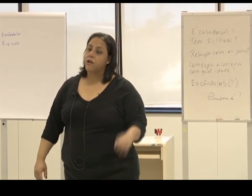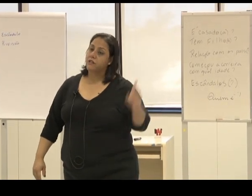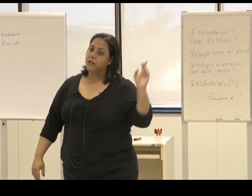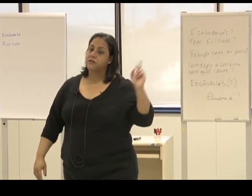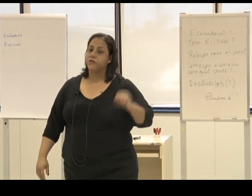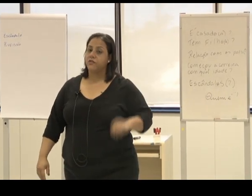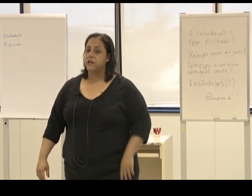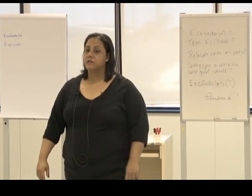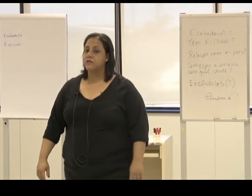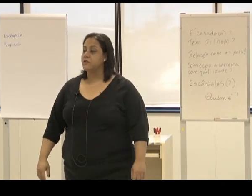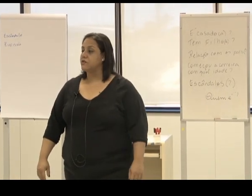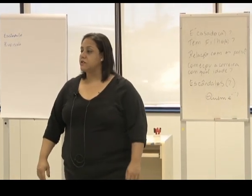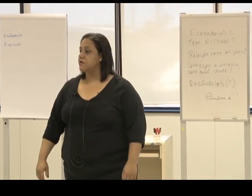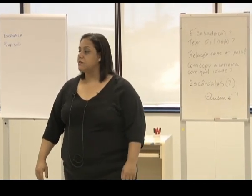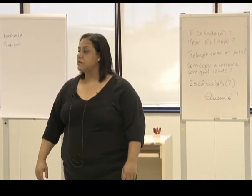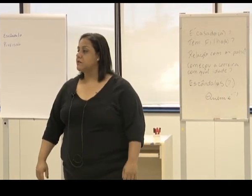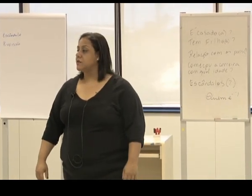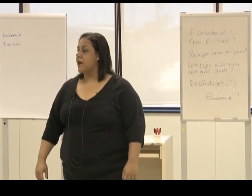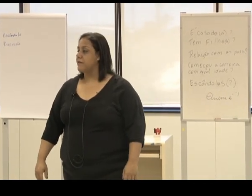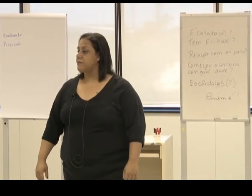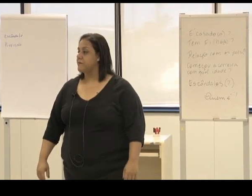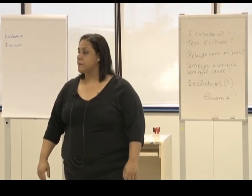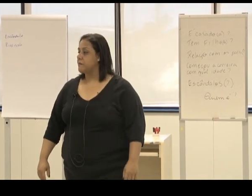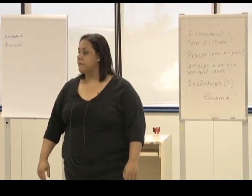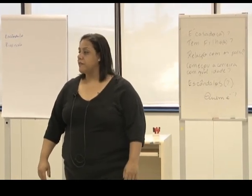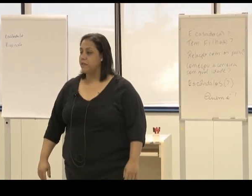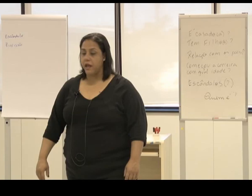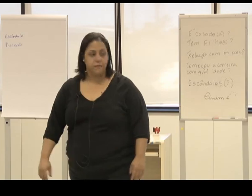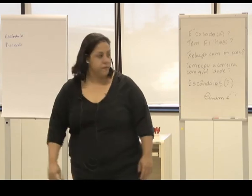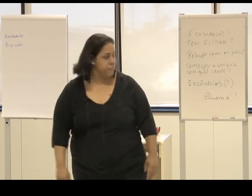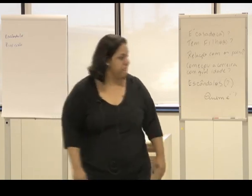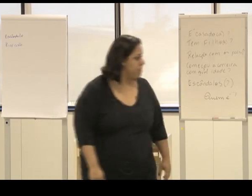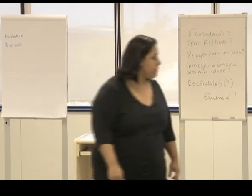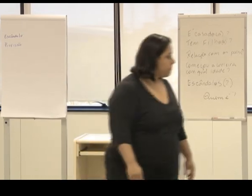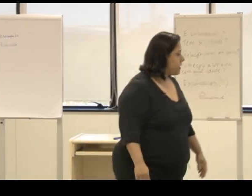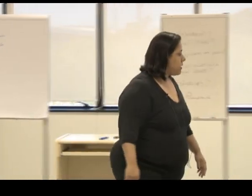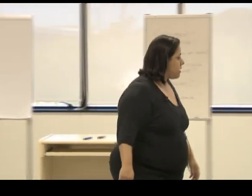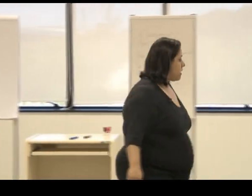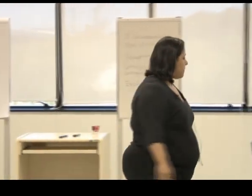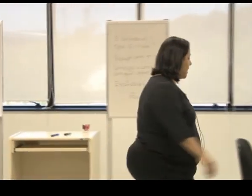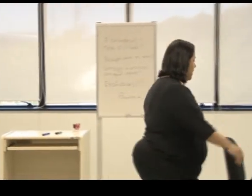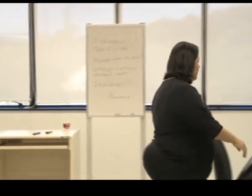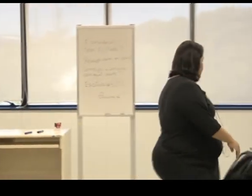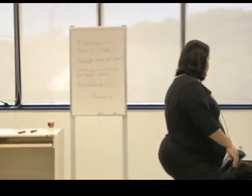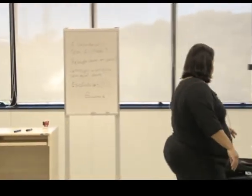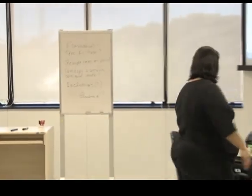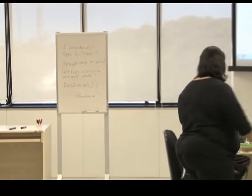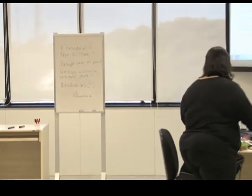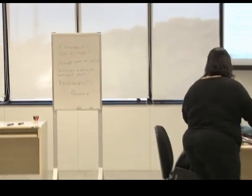até terça-feira esse videozinho sai. Tem, tá bom? Tem.